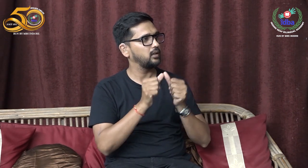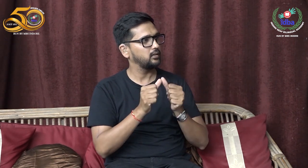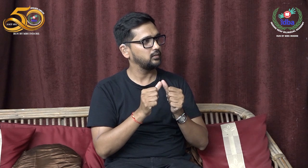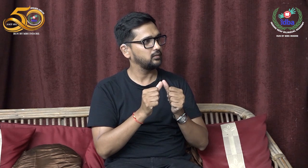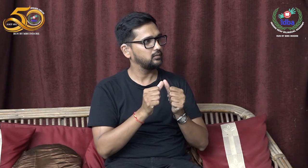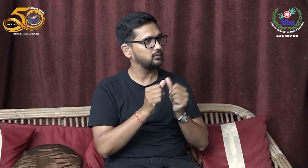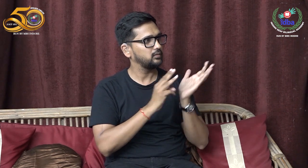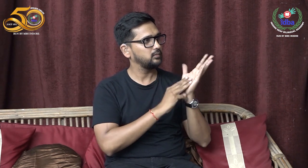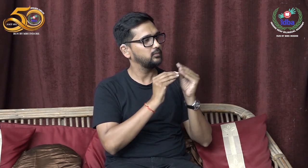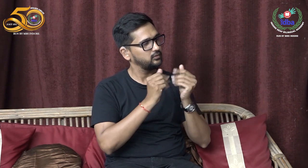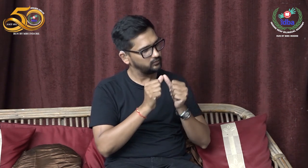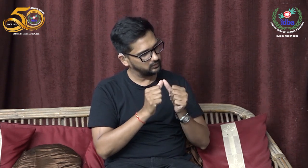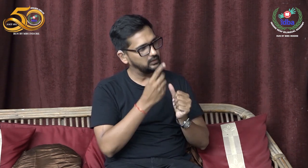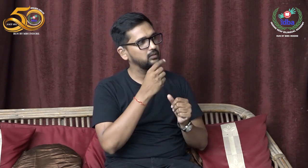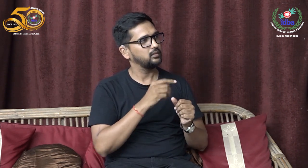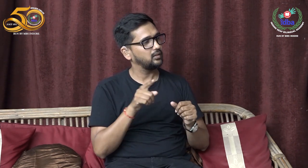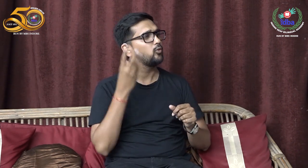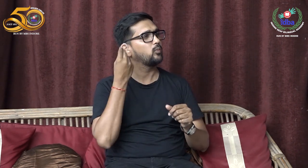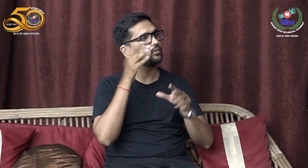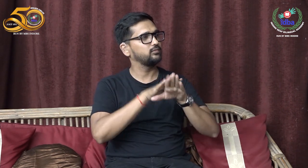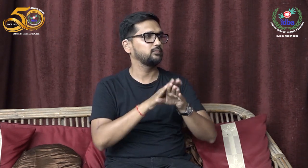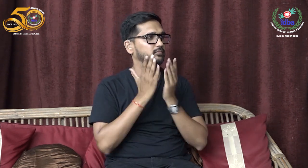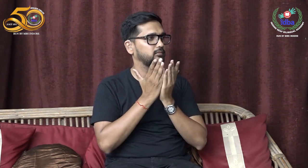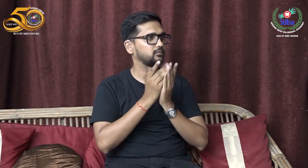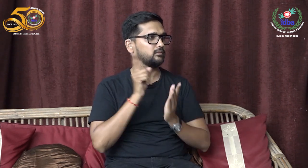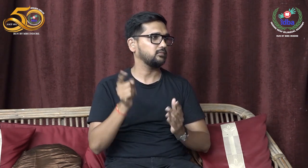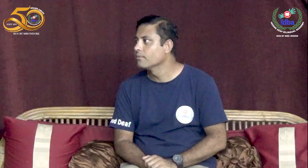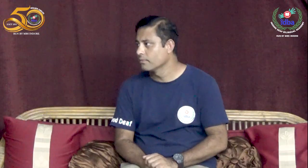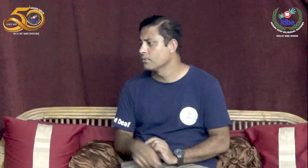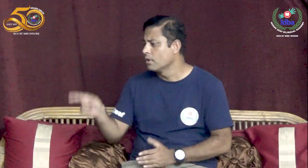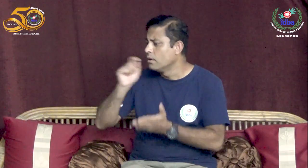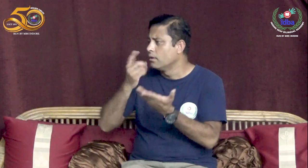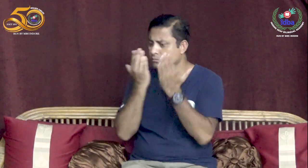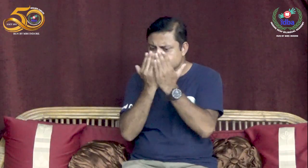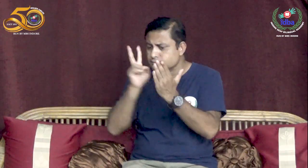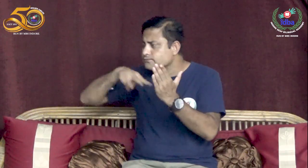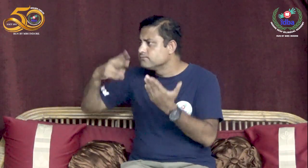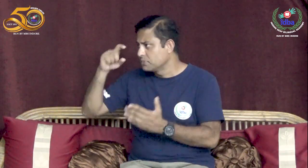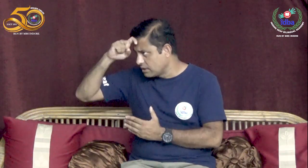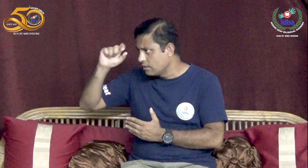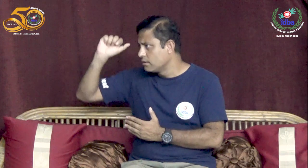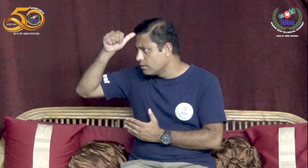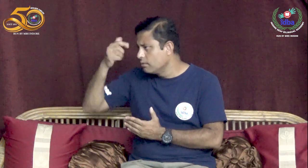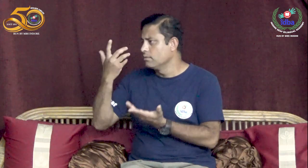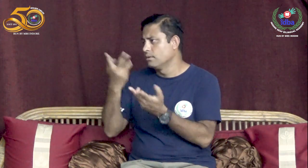BCom MCom हो गया, उसके बाद MBA भी मैंने करा, तीनों मेरे हो गया था। हियरिंग कॉलेजेस में ही मैंने वो किया। तो आपने इंग्लिश मीडियम